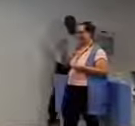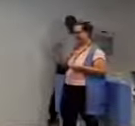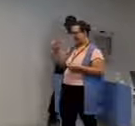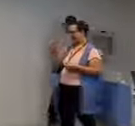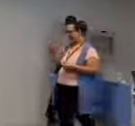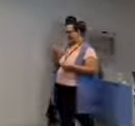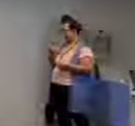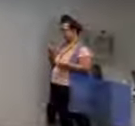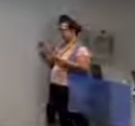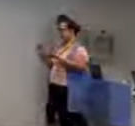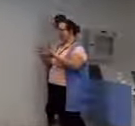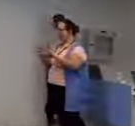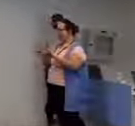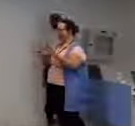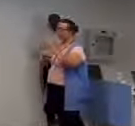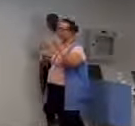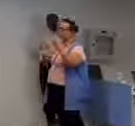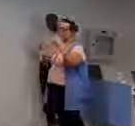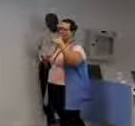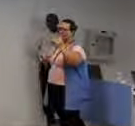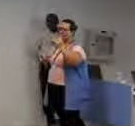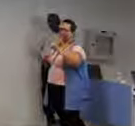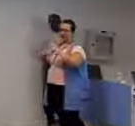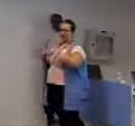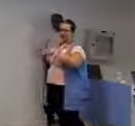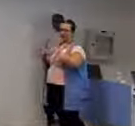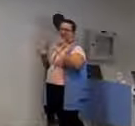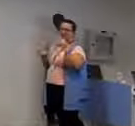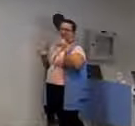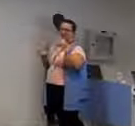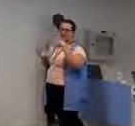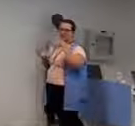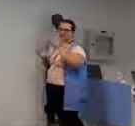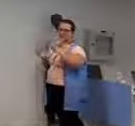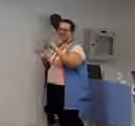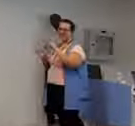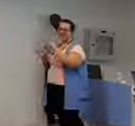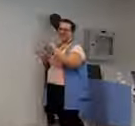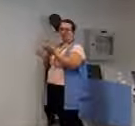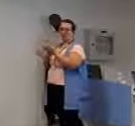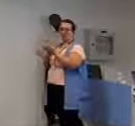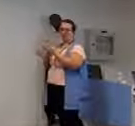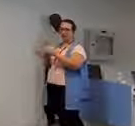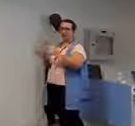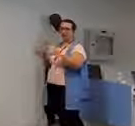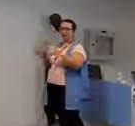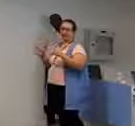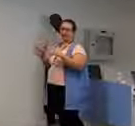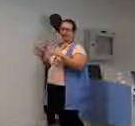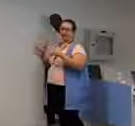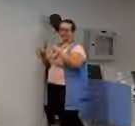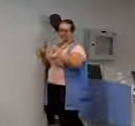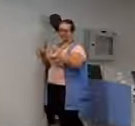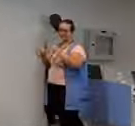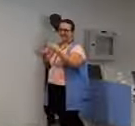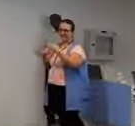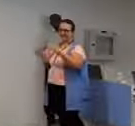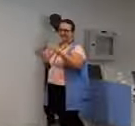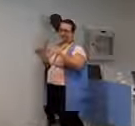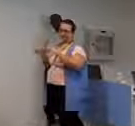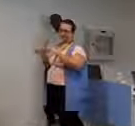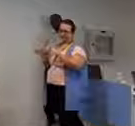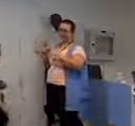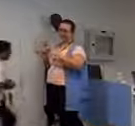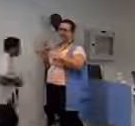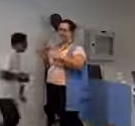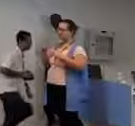recebe 20, 25 orçamentos para fechar um. Por que isso, pessoal? Porque se numa mão aumentou o volume de trabalho, aumentou